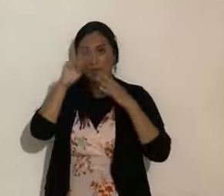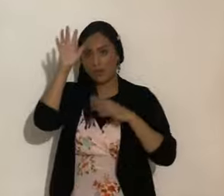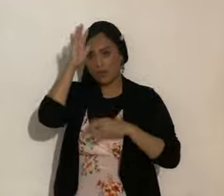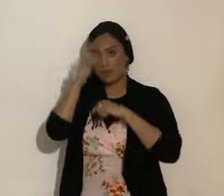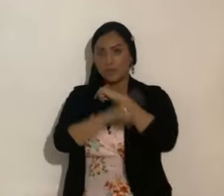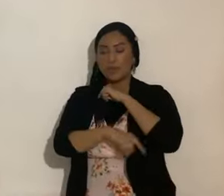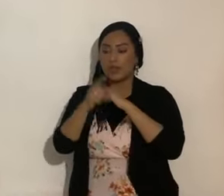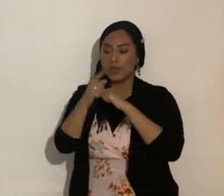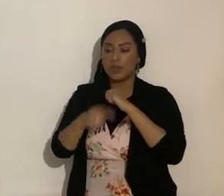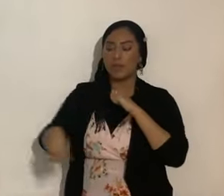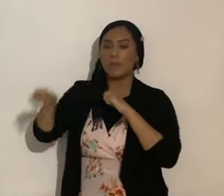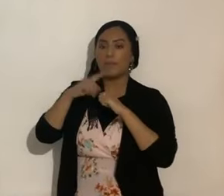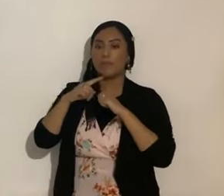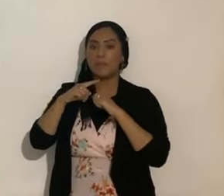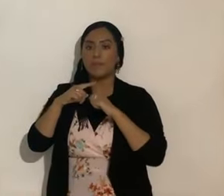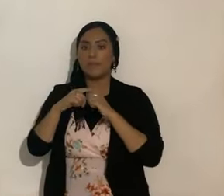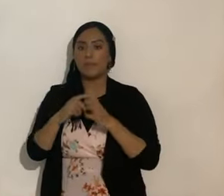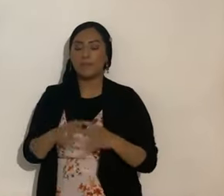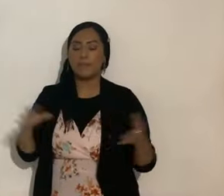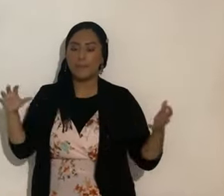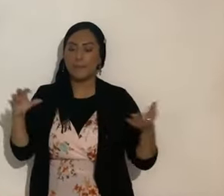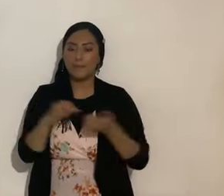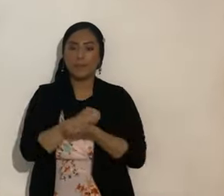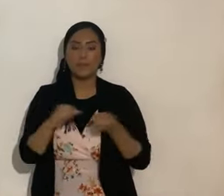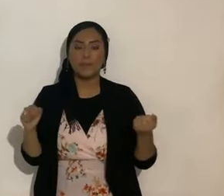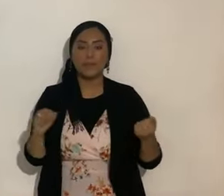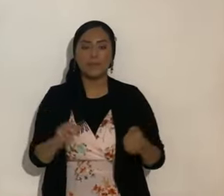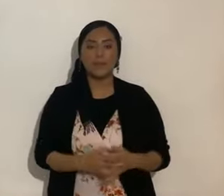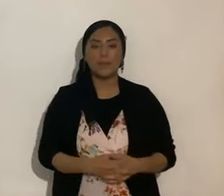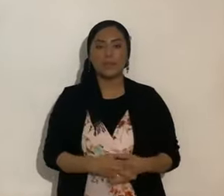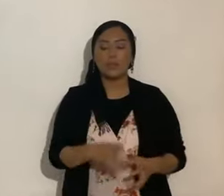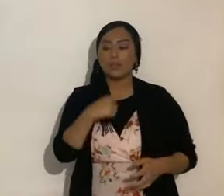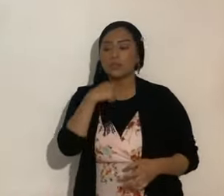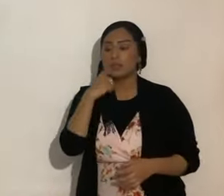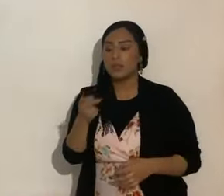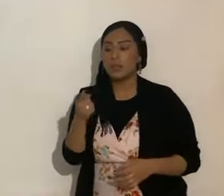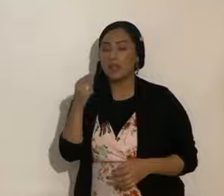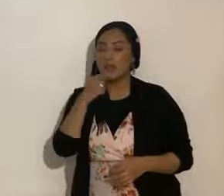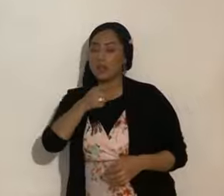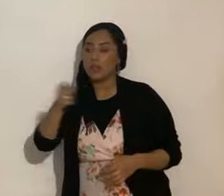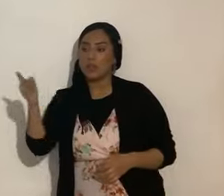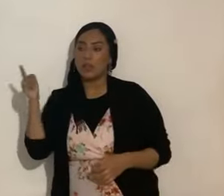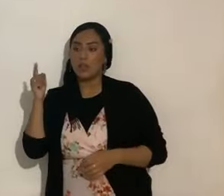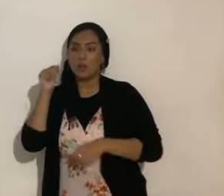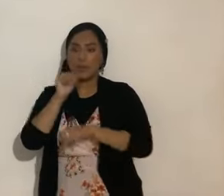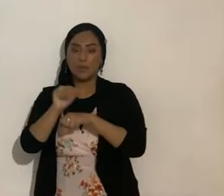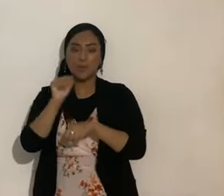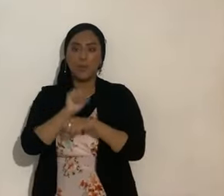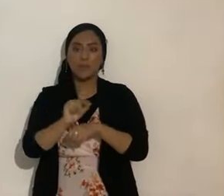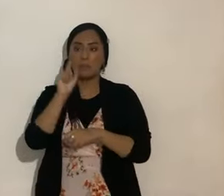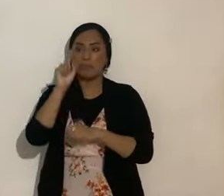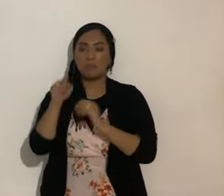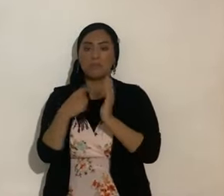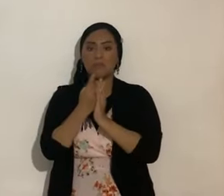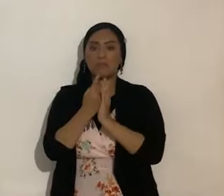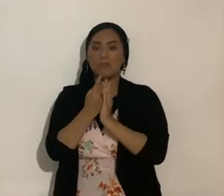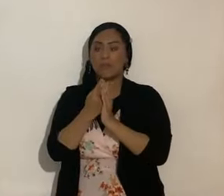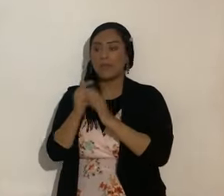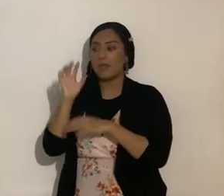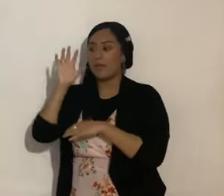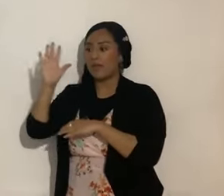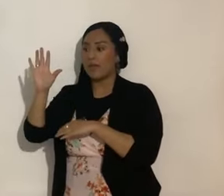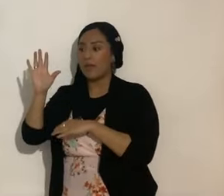castigó, a veces hasta con mortandad. El verso 12 diciendo, estos postreros han trabajado una sola hora, de 5